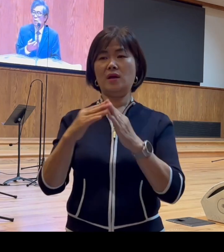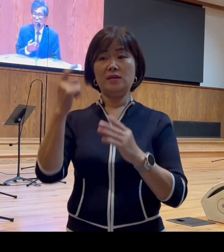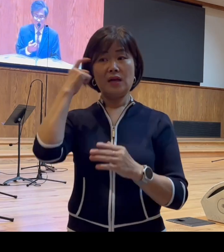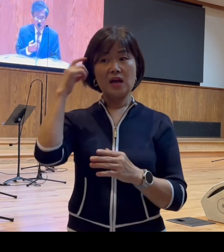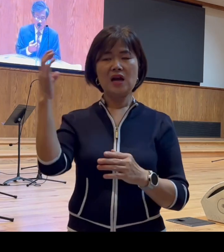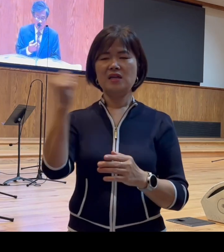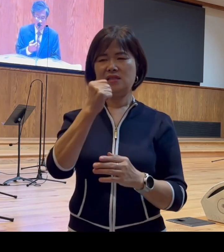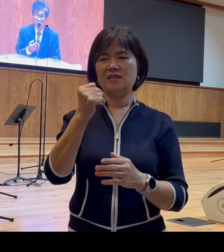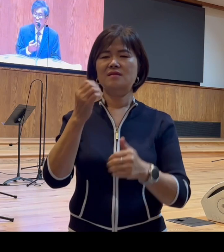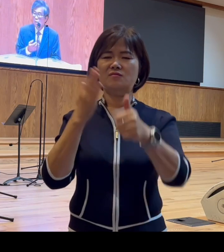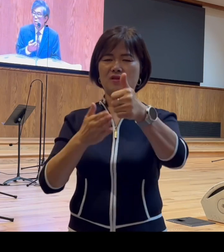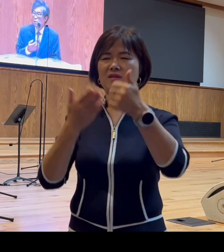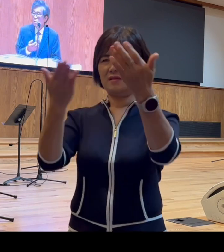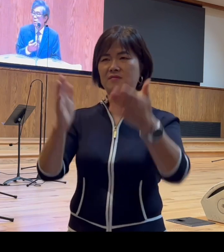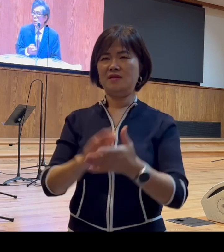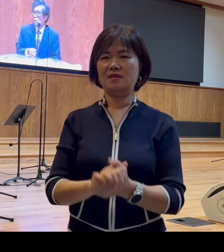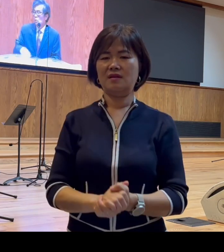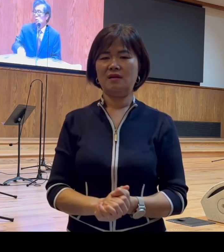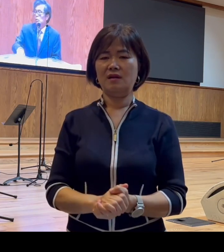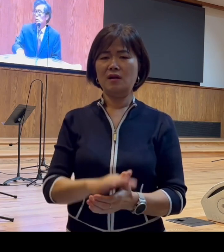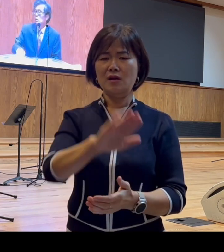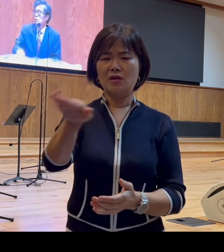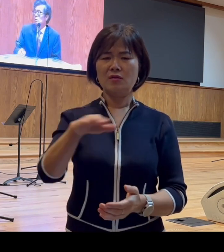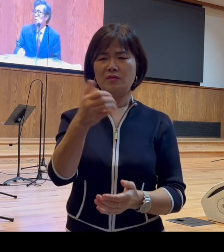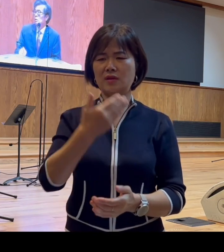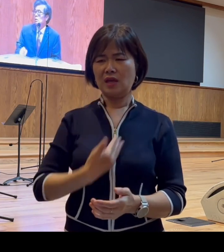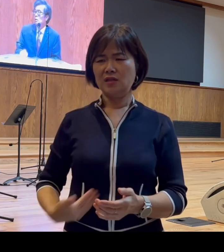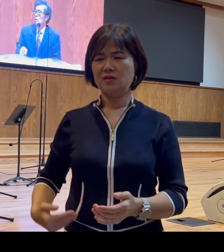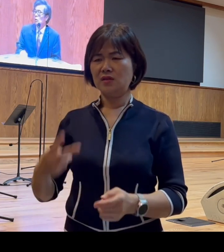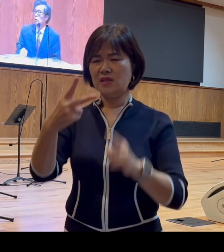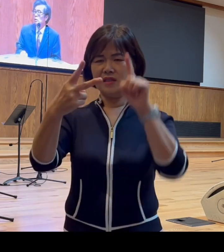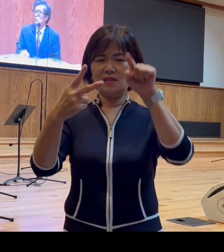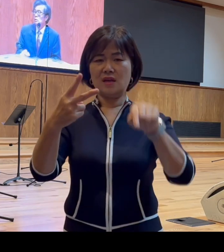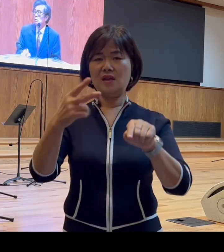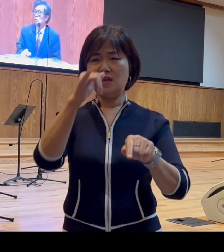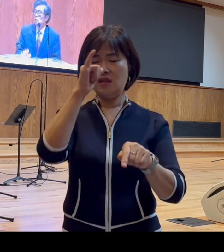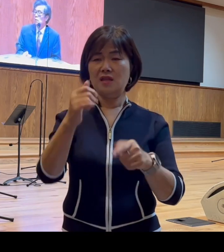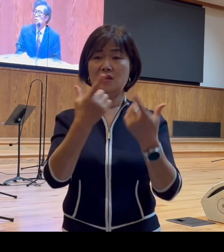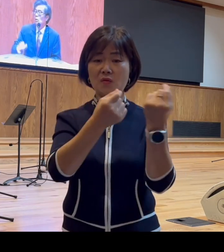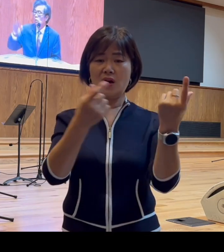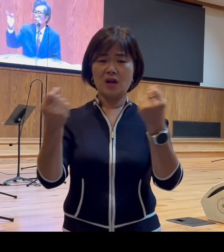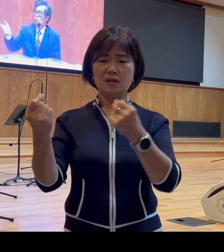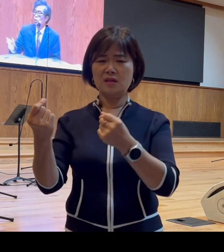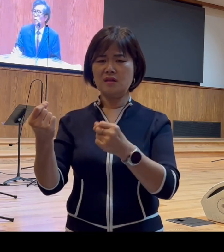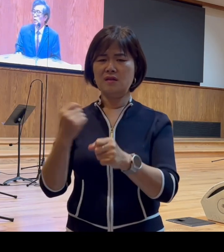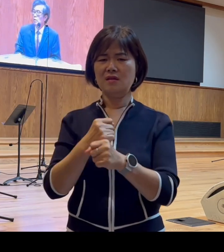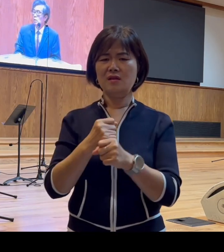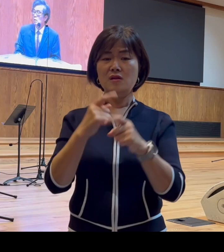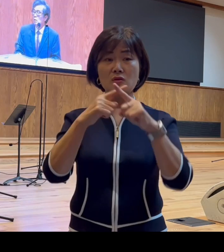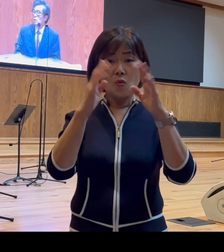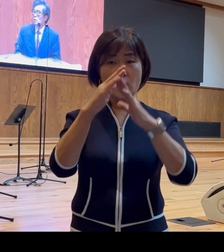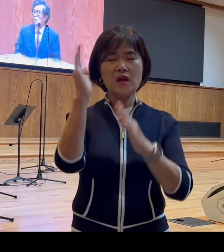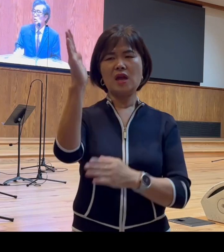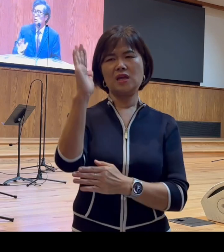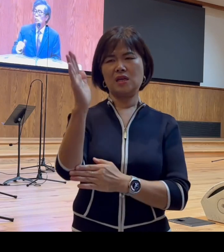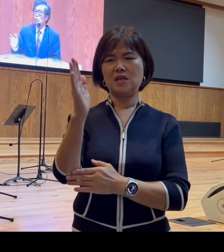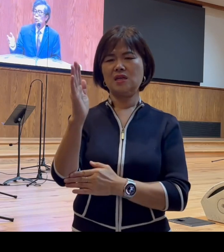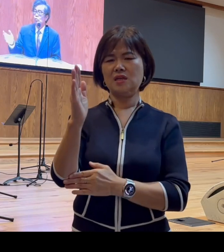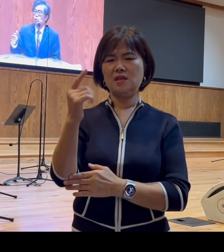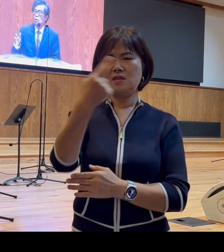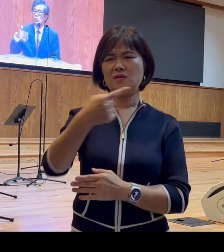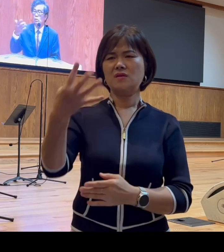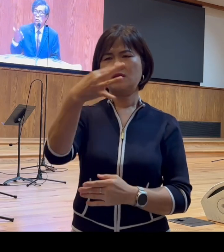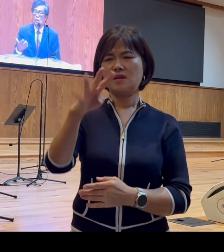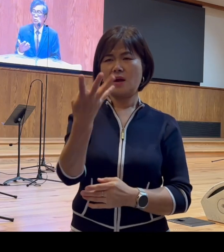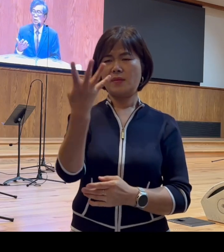이런 생각하시기를 바랍니다. 여러분 사도행전 2장에 나와 있는 그런 어느 교회 얘기,